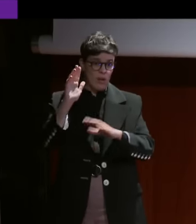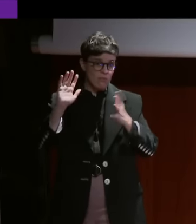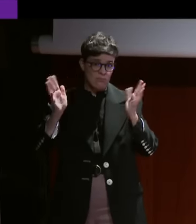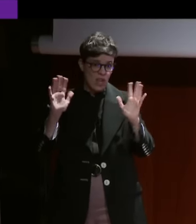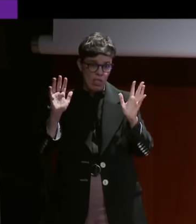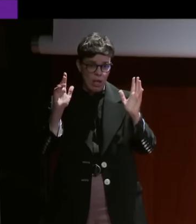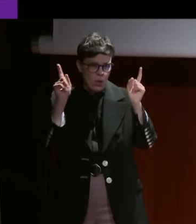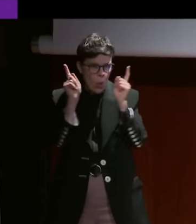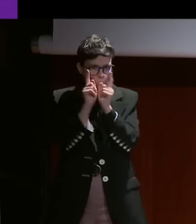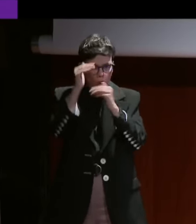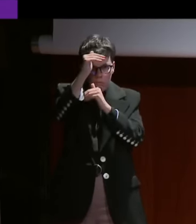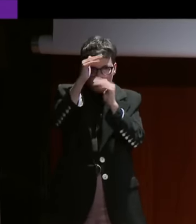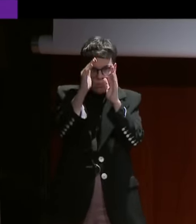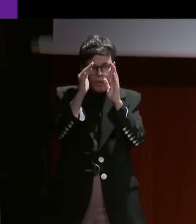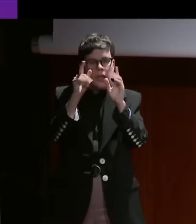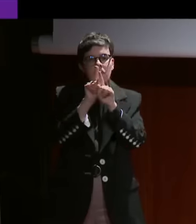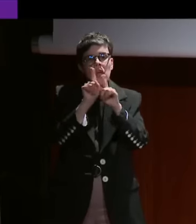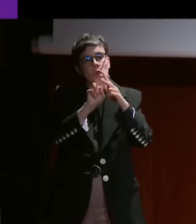court poème.